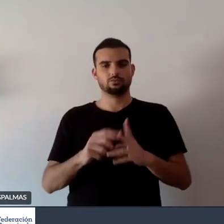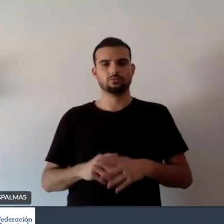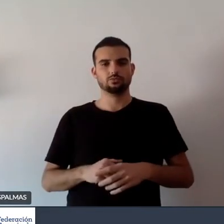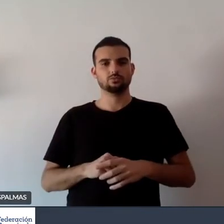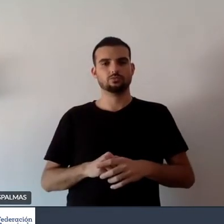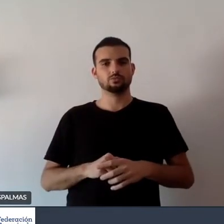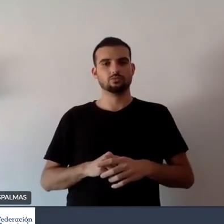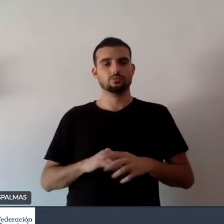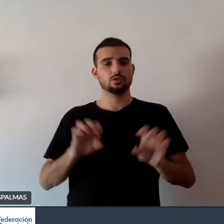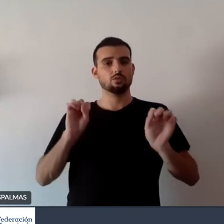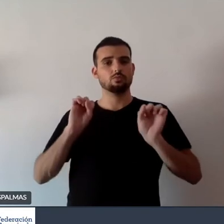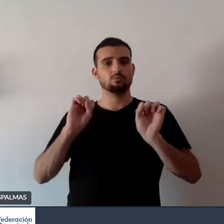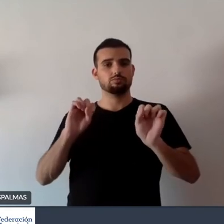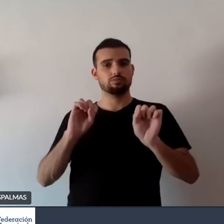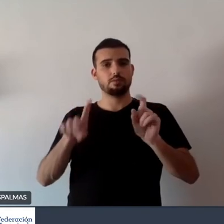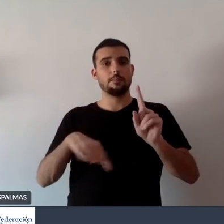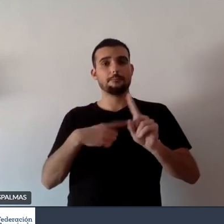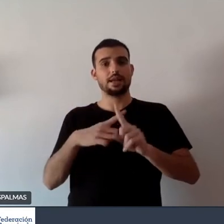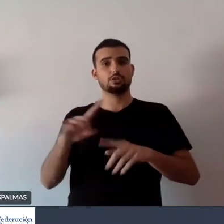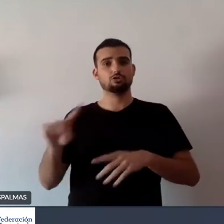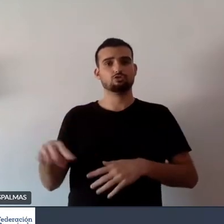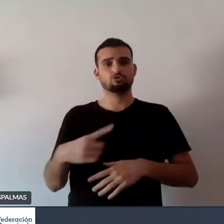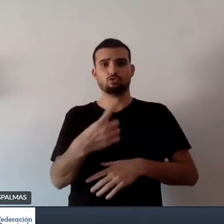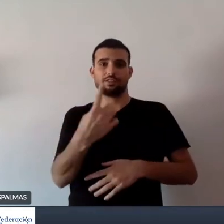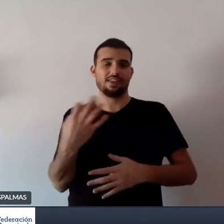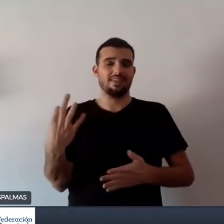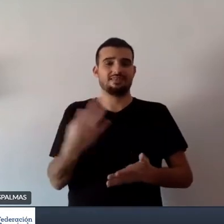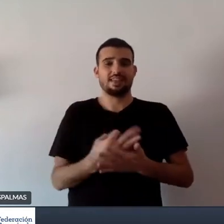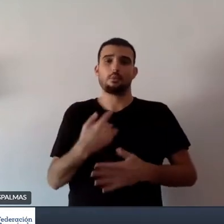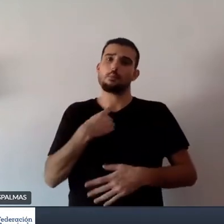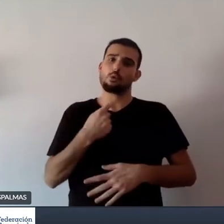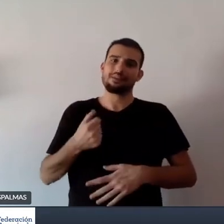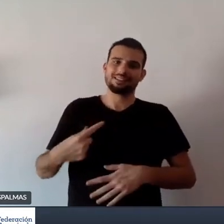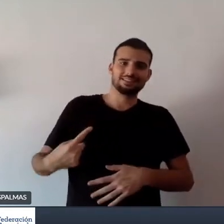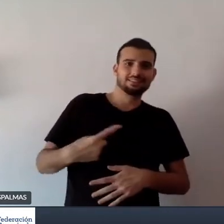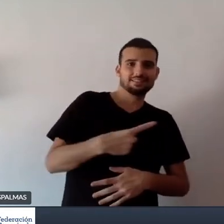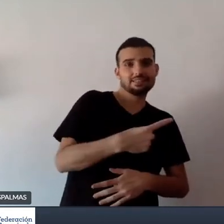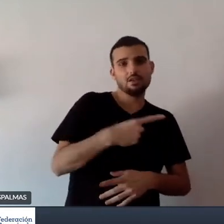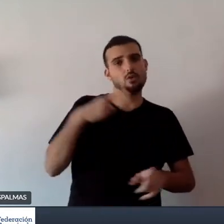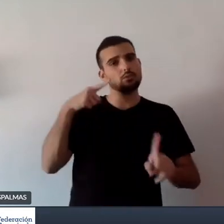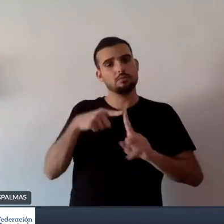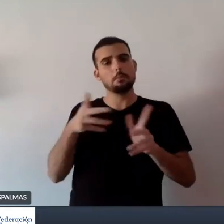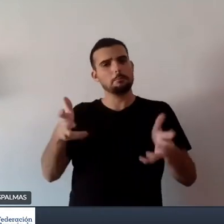Corte y subida. Debería haber subido un poco más arriba. Y aún así tienen ventaja.